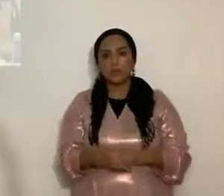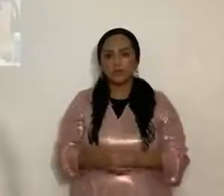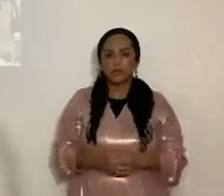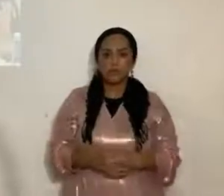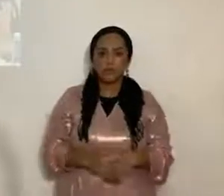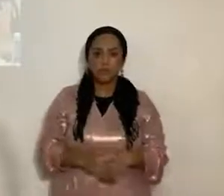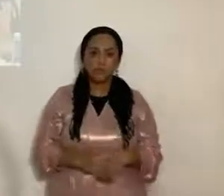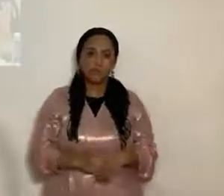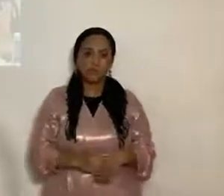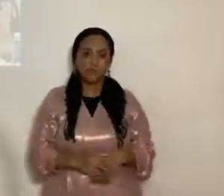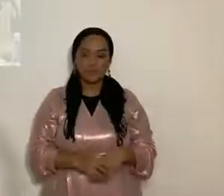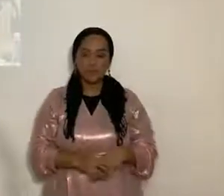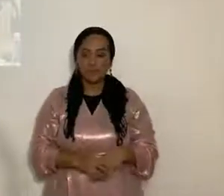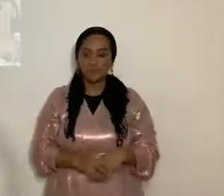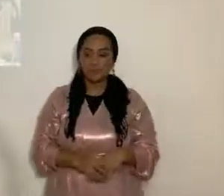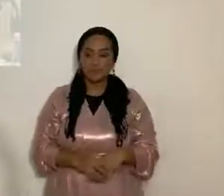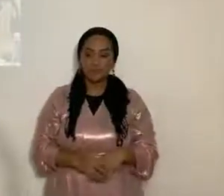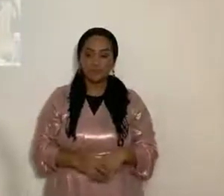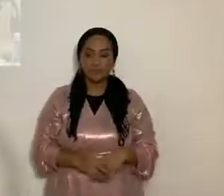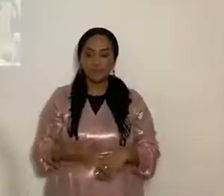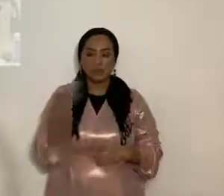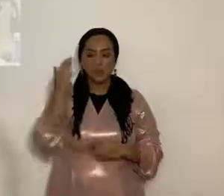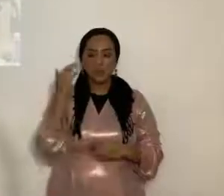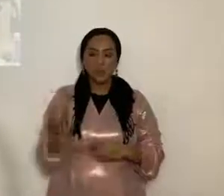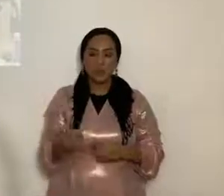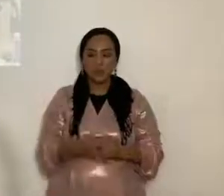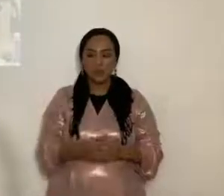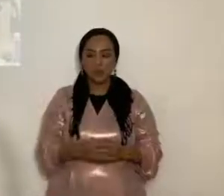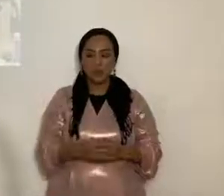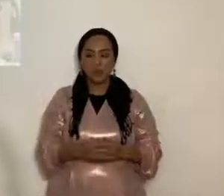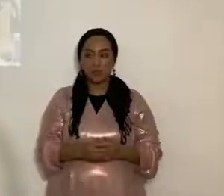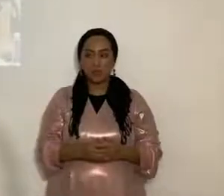quedar bien. ¿Por qué